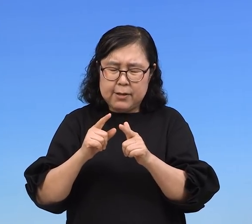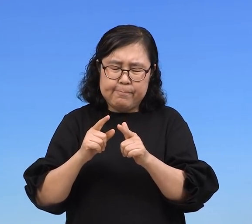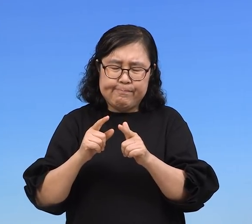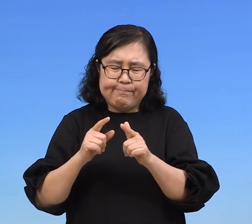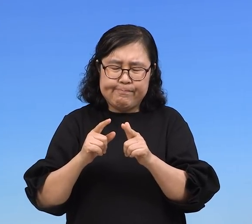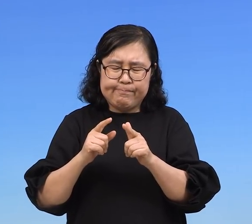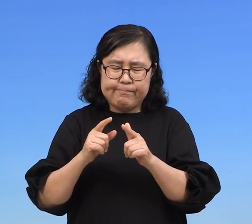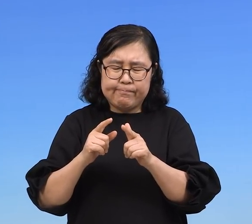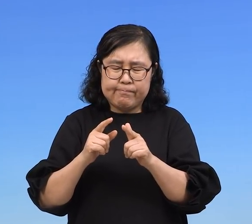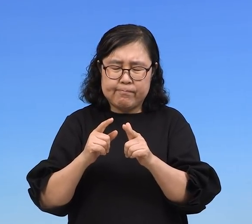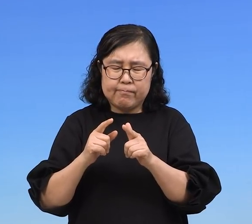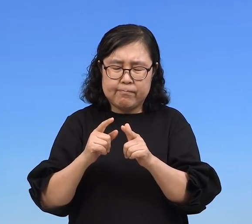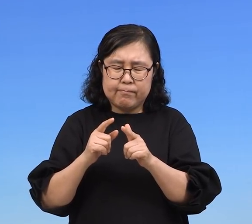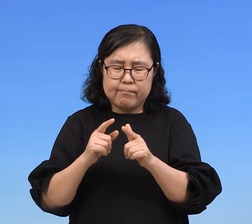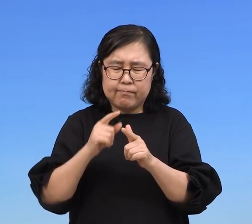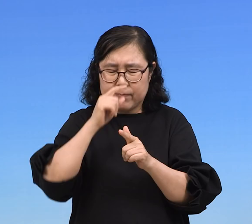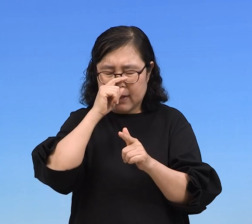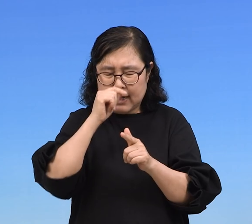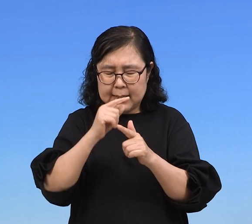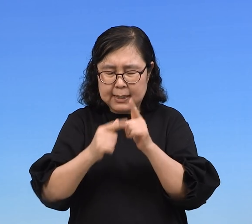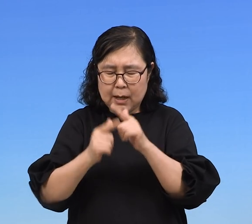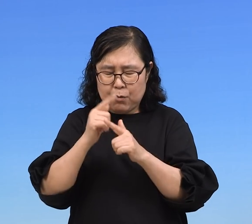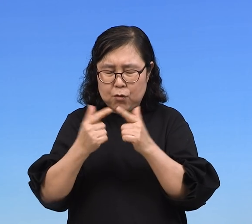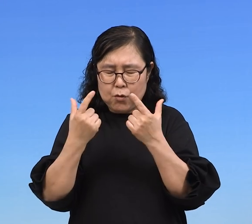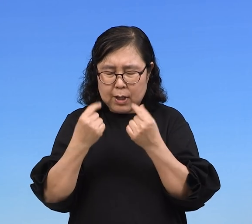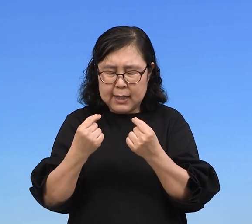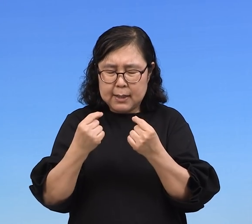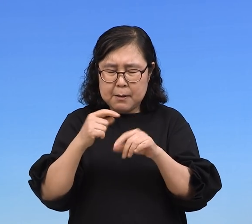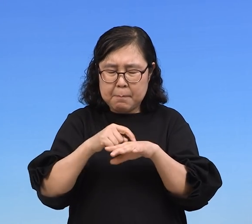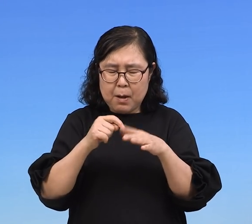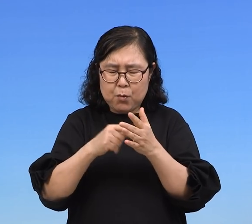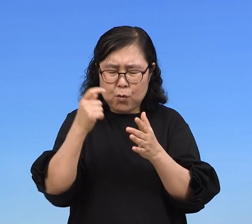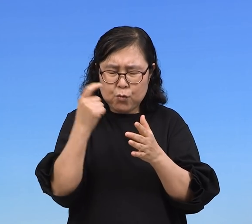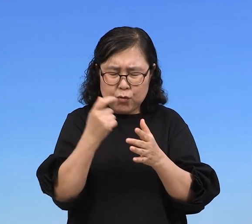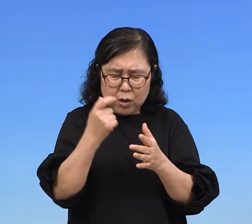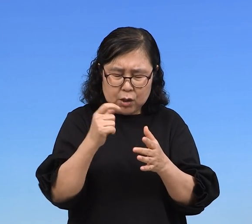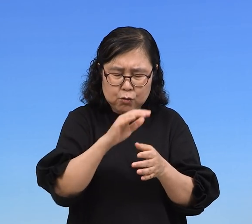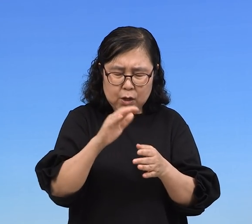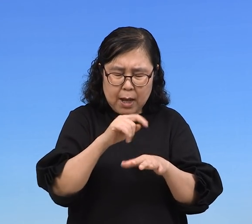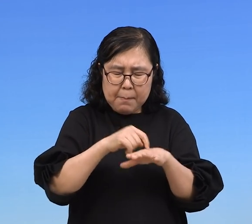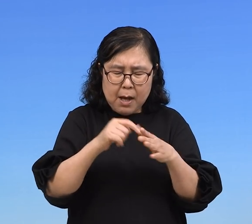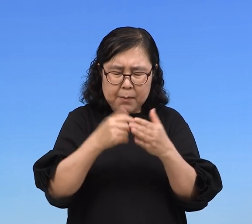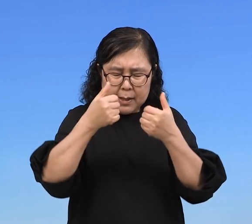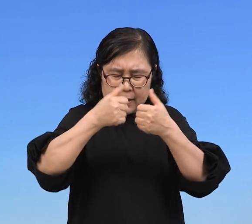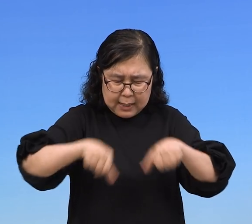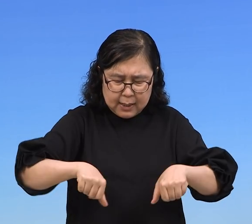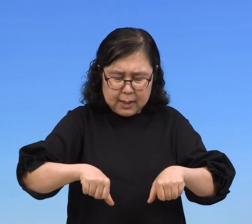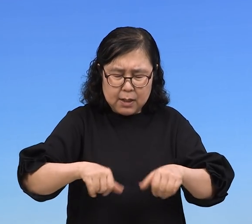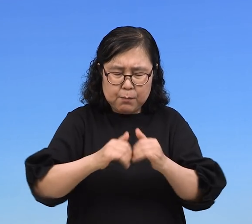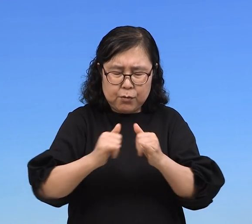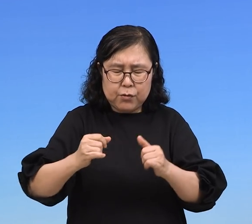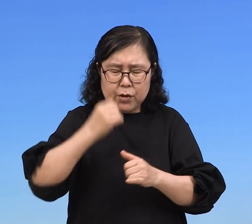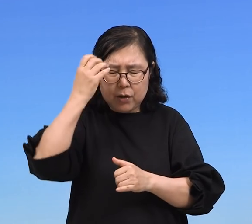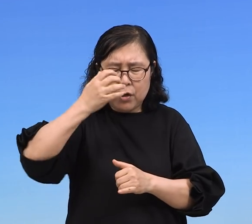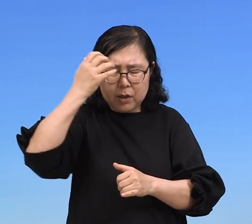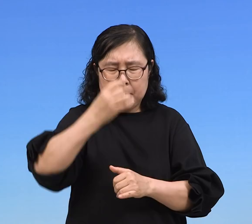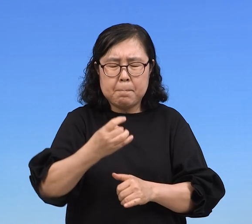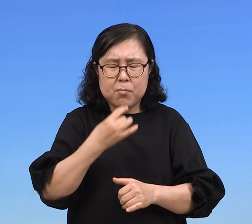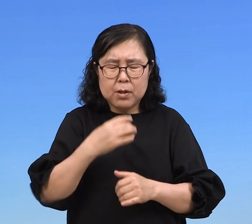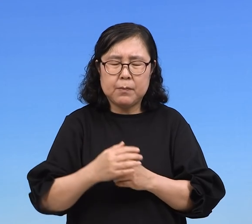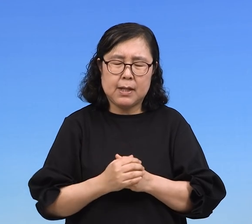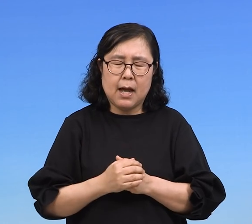마음으로 하나님, 굳어져 있는 우리의 심령을 깨트려 주실 분은 성령님이신 줄